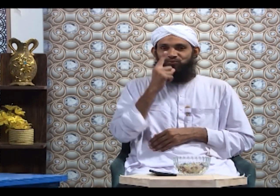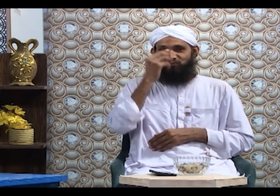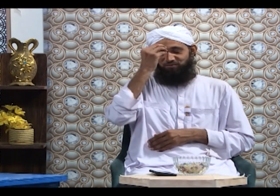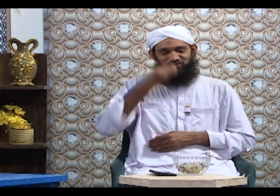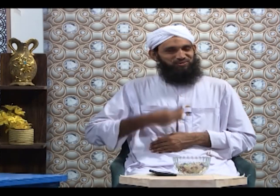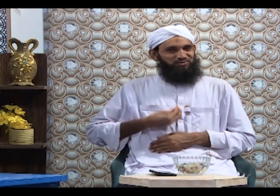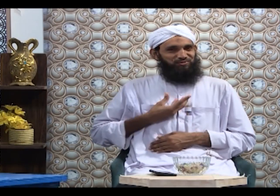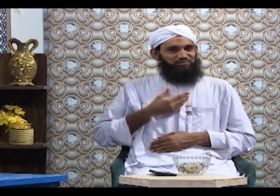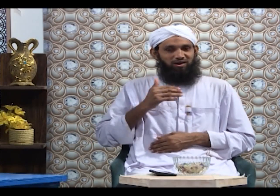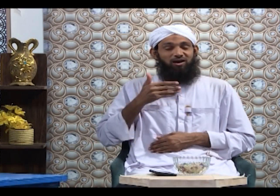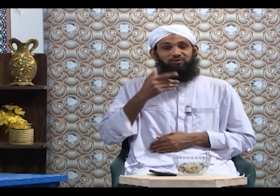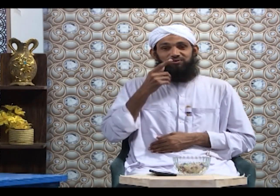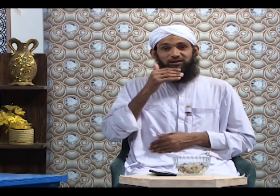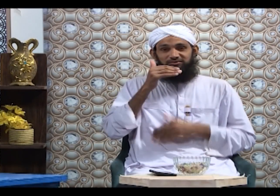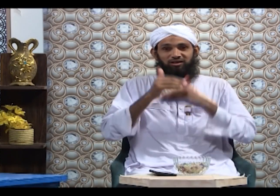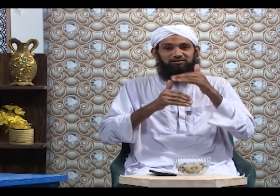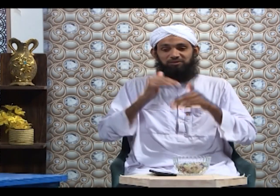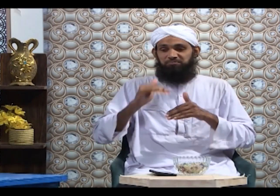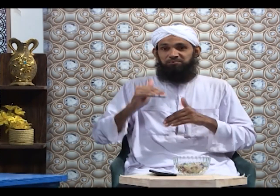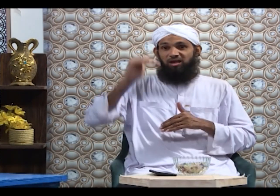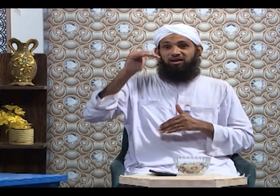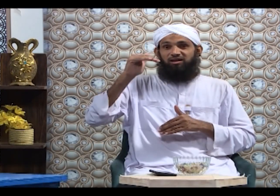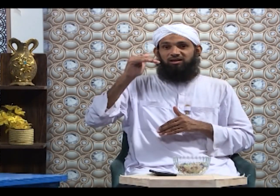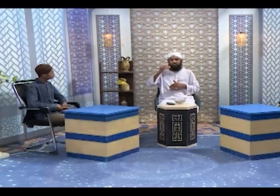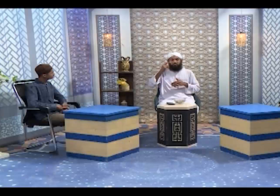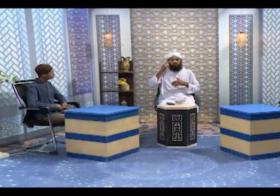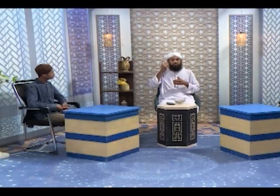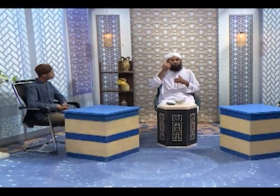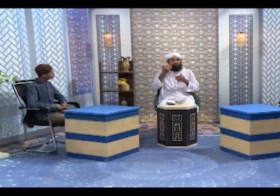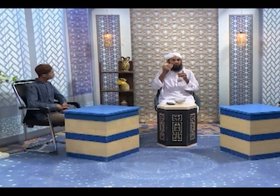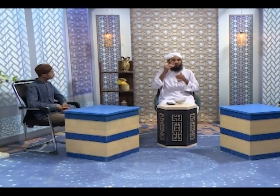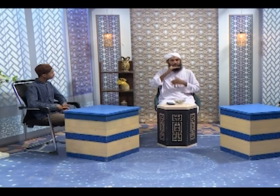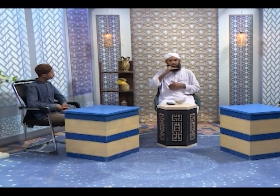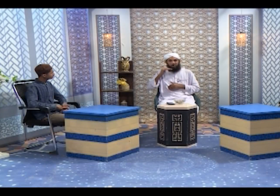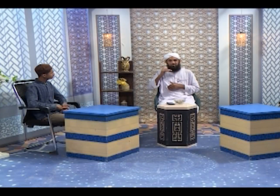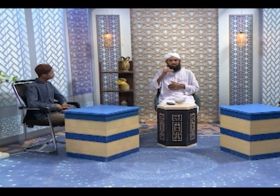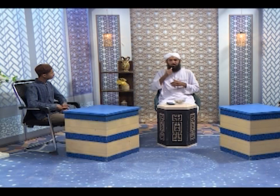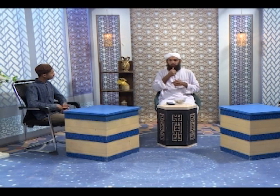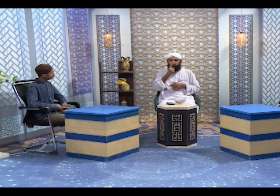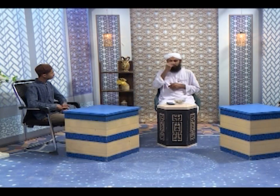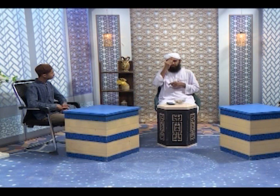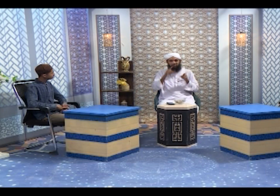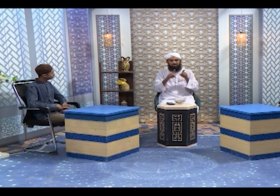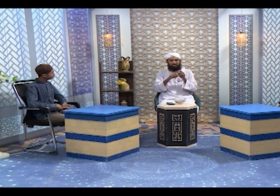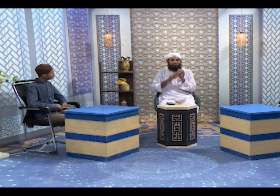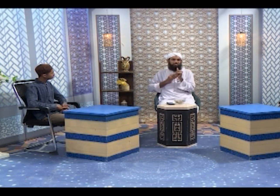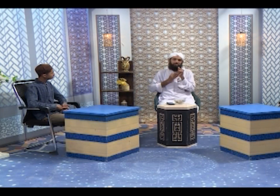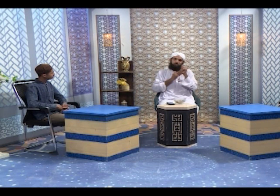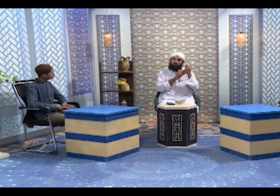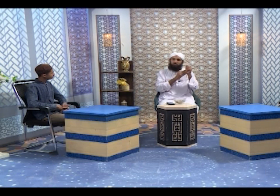نور اور بڑھاپے میں خدمت کر کے ان کا سہارا بنتی ہے۔ یہ سب اسی وقت ممکن ہو سکے گا کہ جب باپ نے بھی اپنی